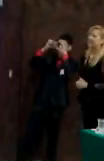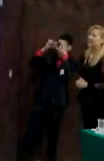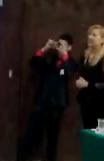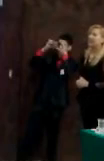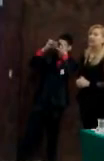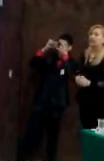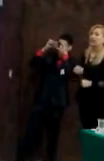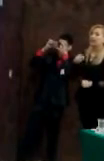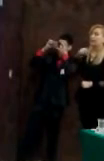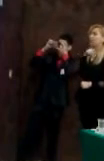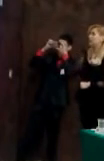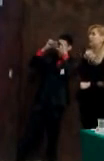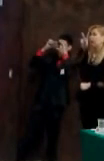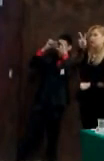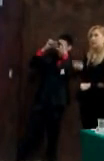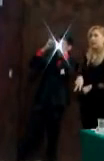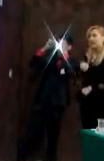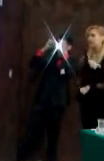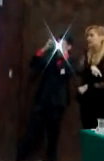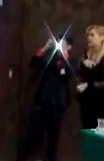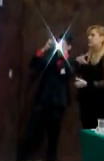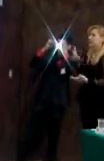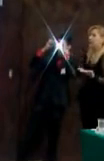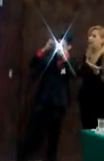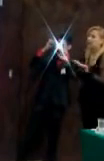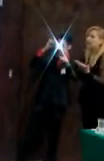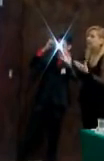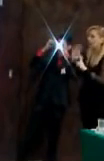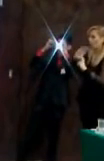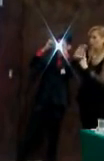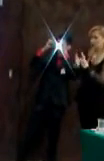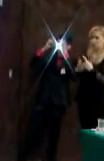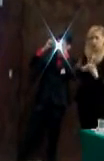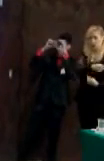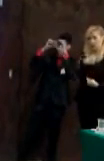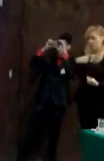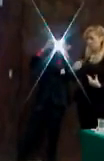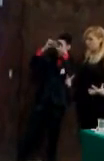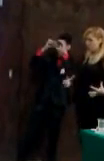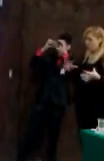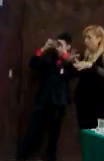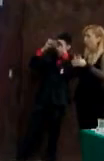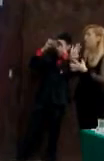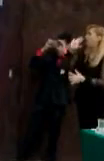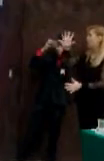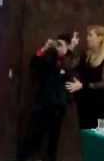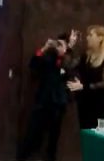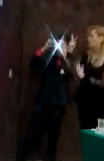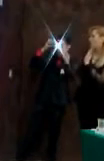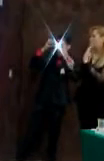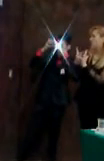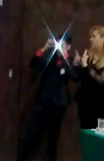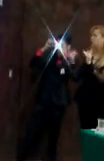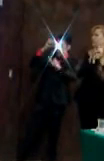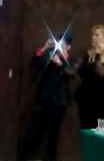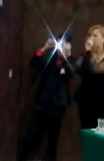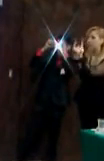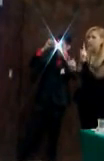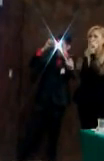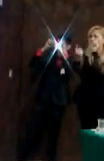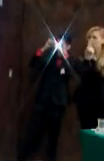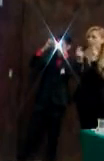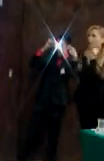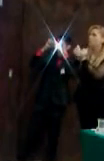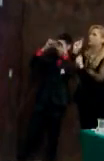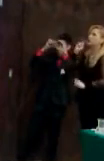Quien se ha coordinado con esta comisión ya en dos encuentros con la comunidad de sordos y